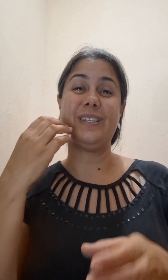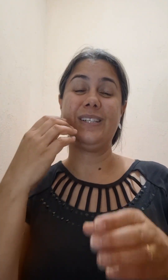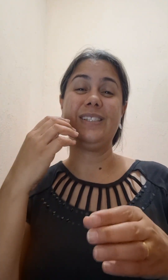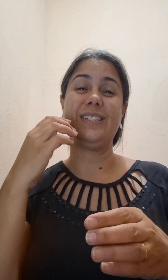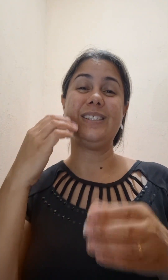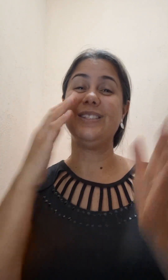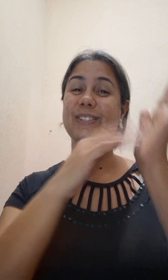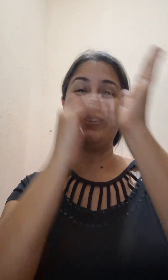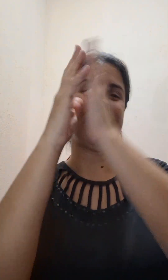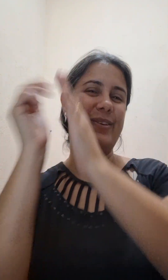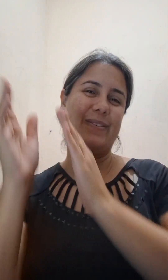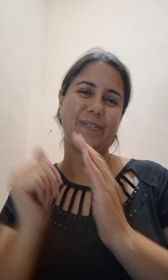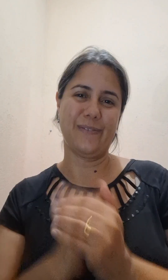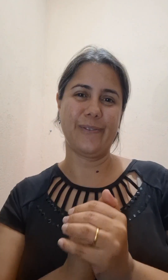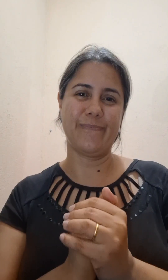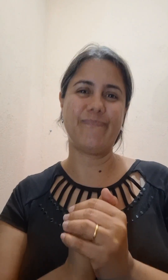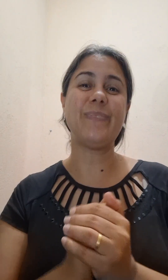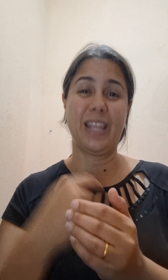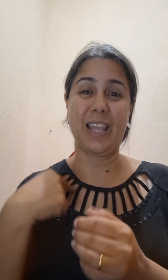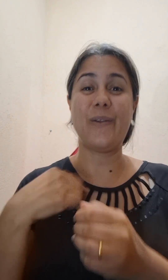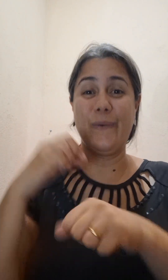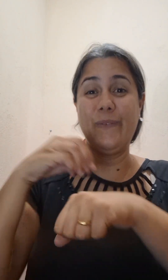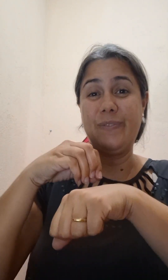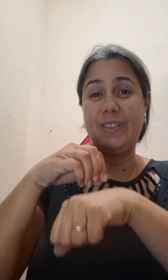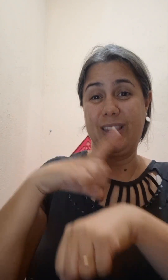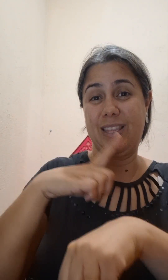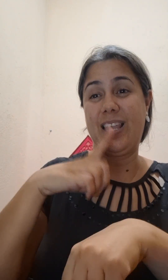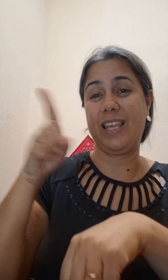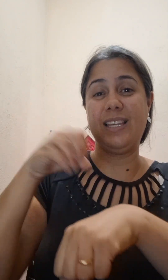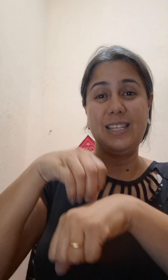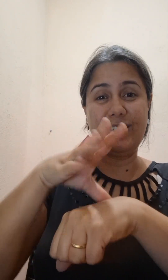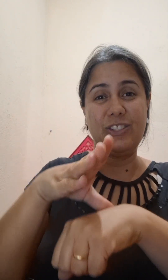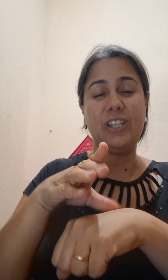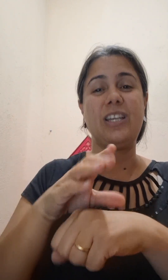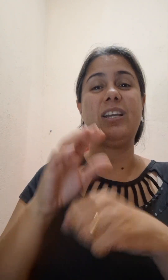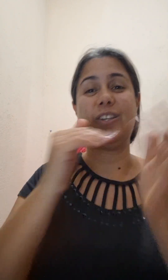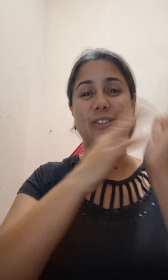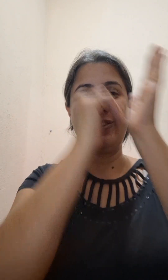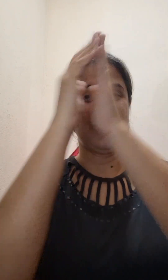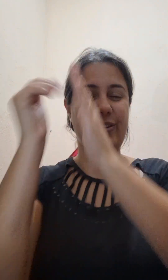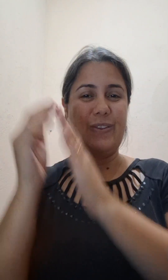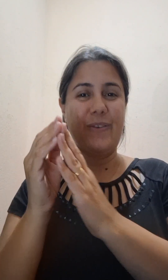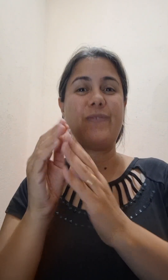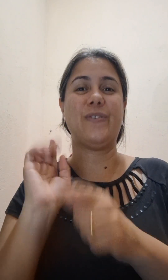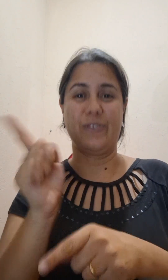Eu vou colocar a dica aqui de louvor aqui no vídeo, ok? Beijos, tchau.